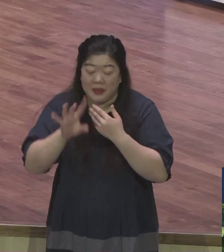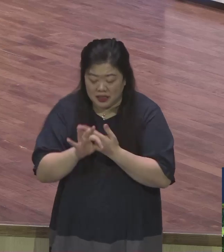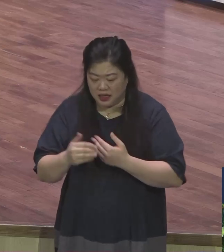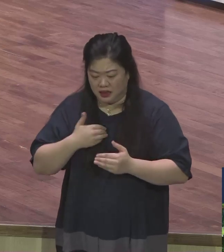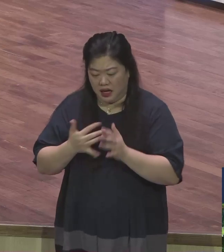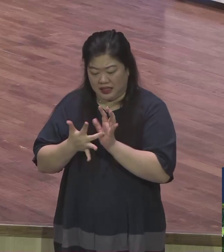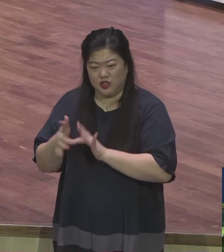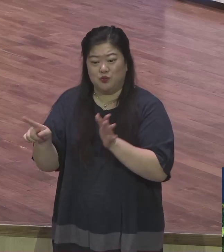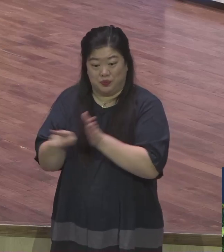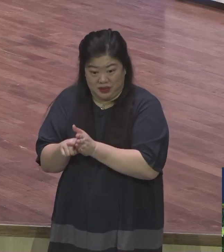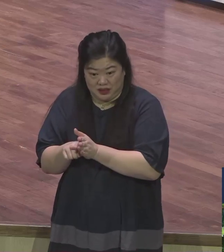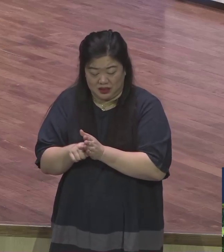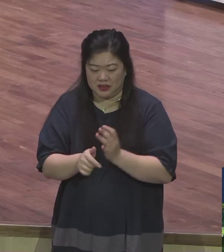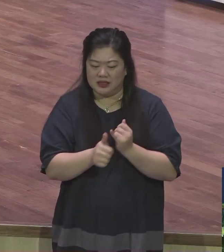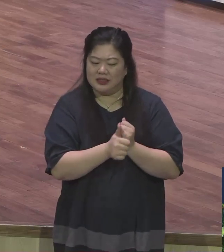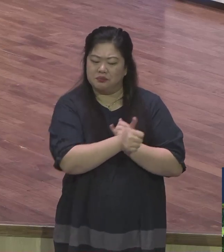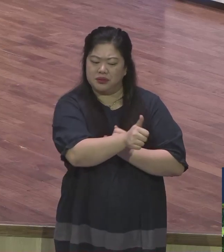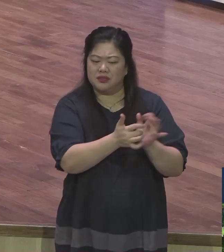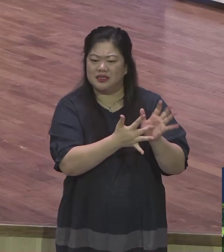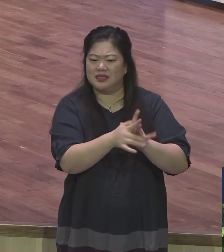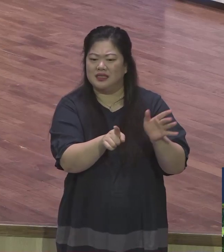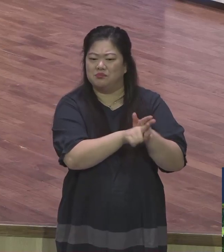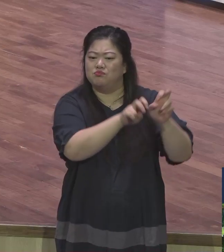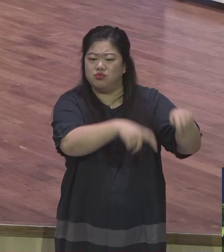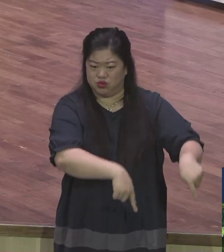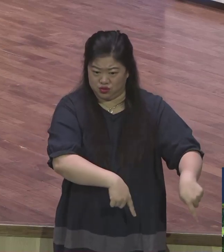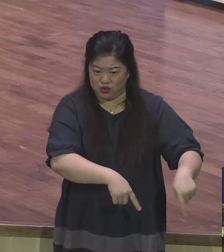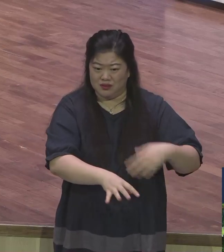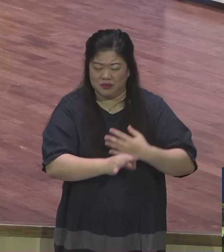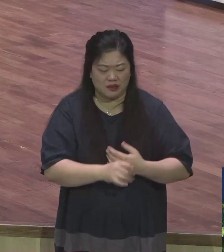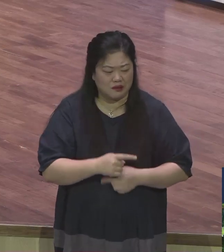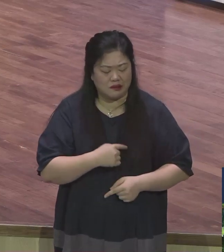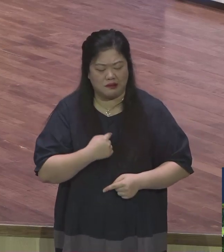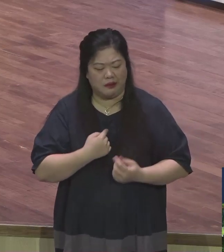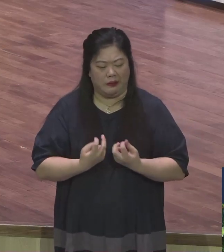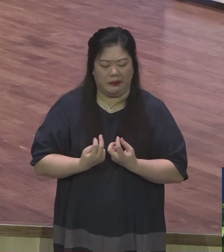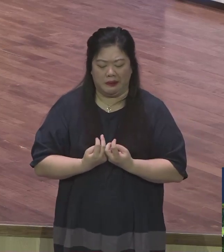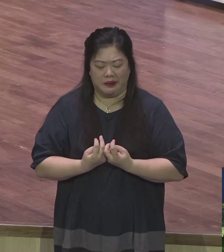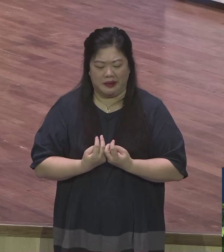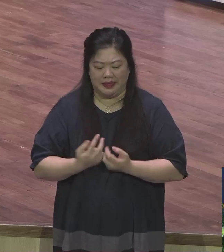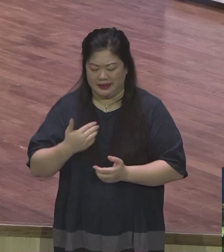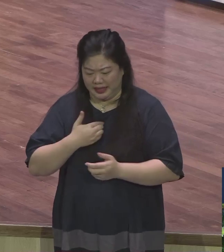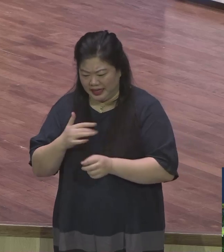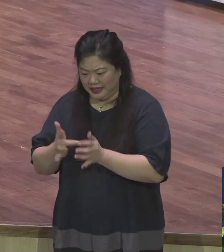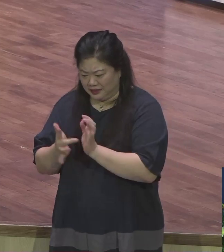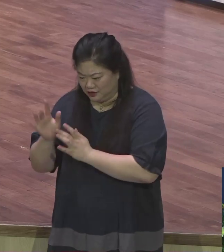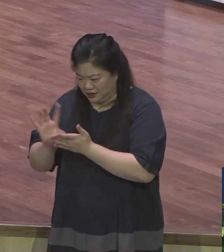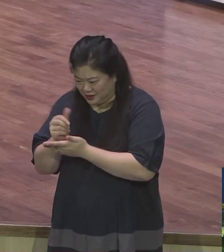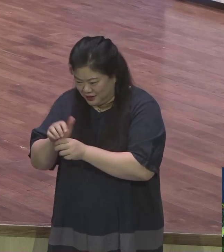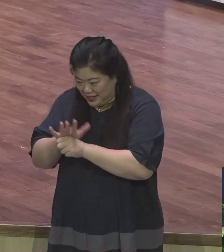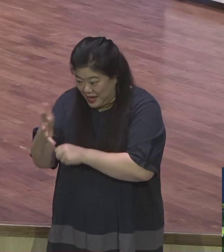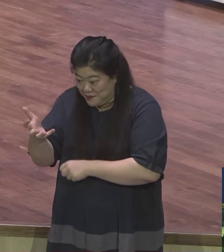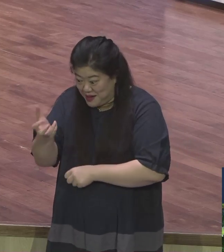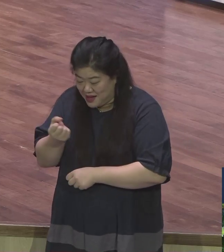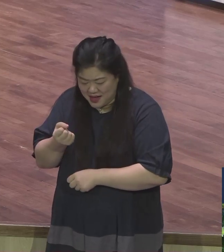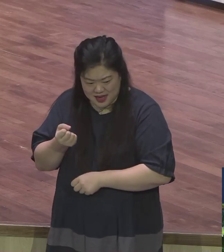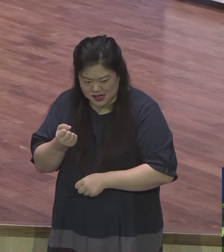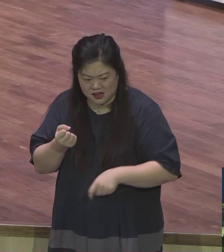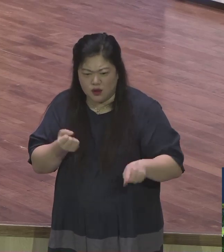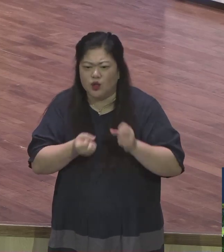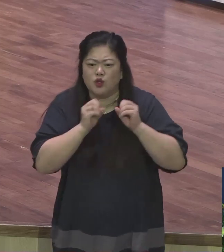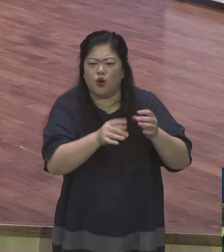불신 남편이지만 써보세요. 우리 영재의 승도는 내가 받은 예수 그리스도의 그 놀라운 사랑